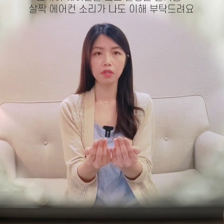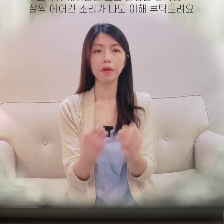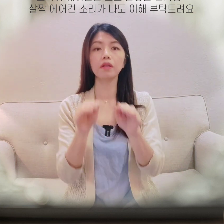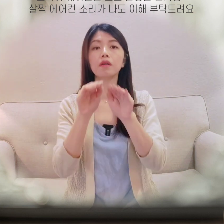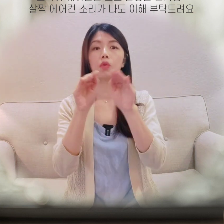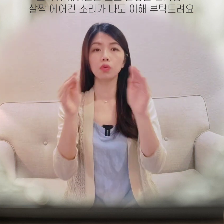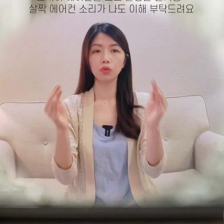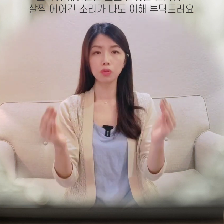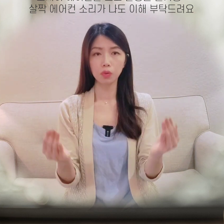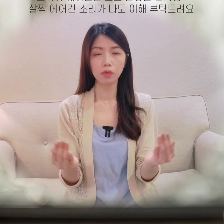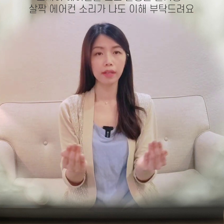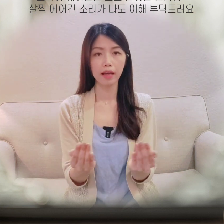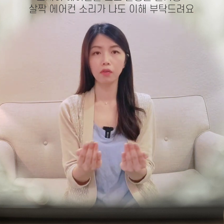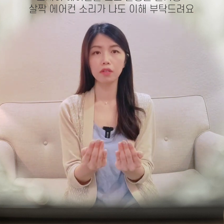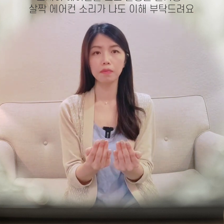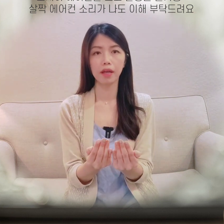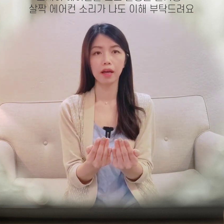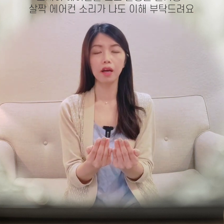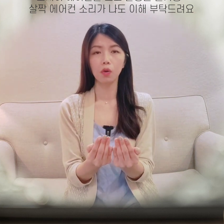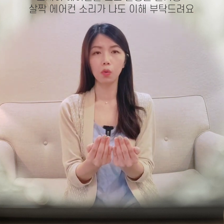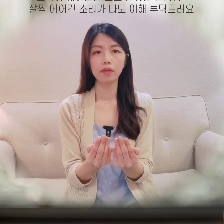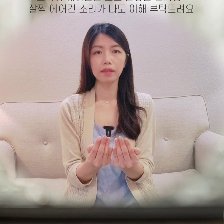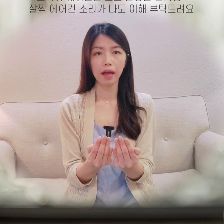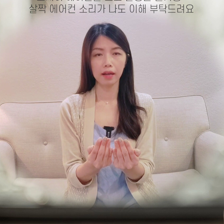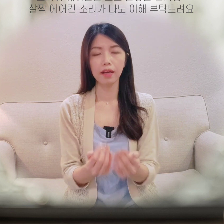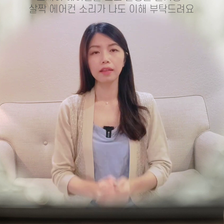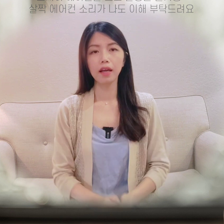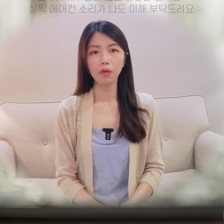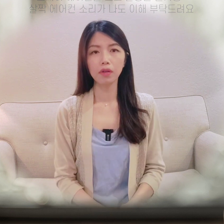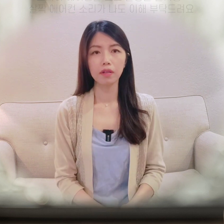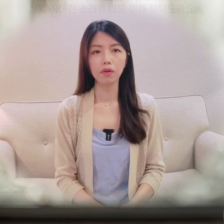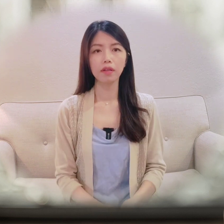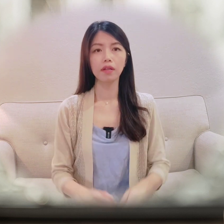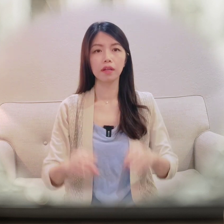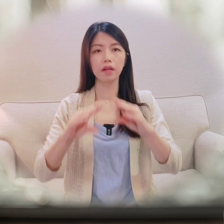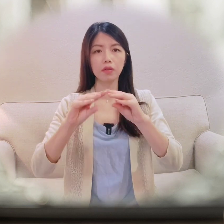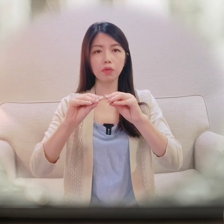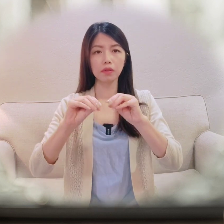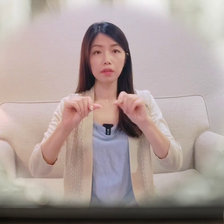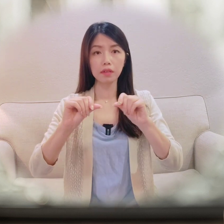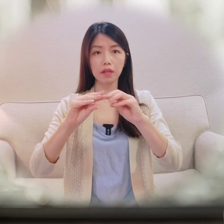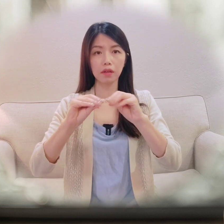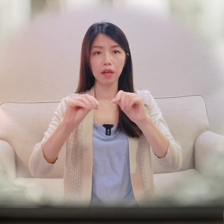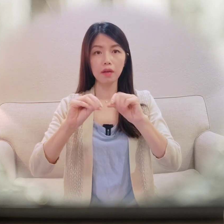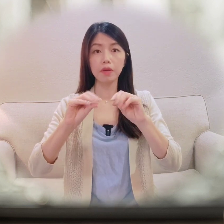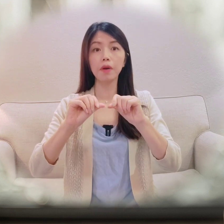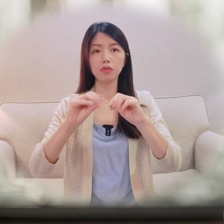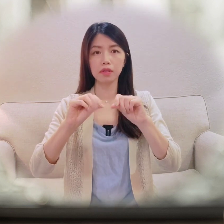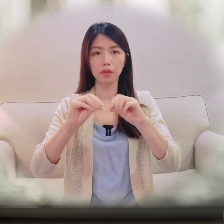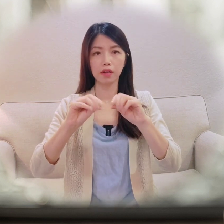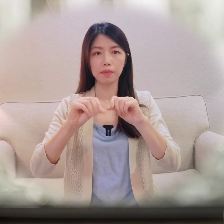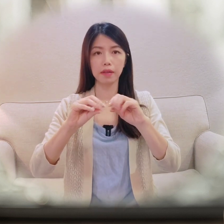표현해 주시면 모두 혹은 다 이런 뜻입니다. 온 땅, 땅이라고 하는 뜻의 수어는 손끝을 이렇게